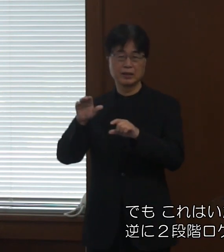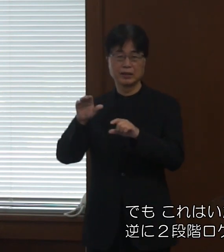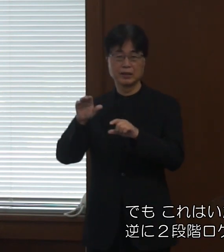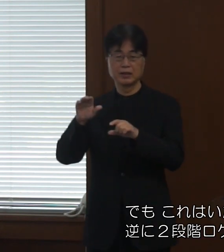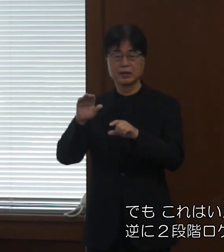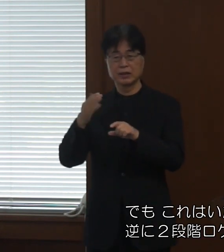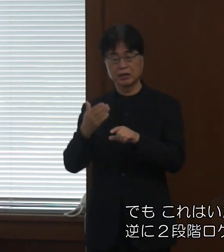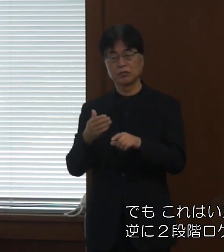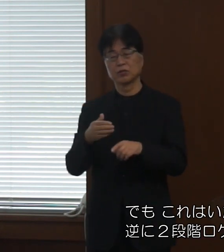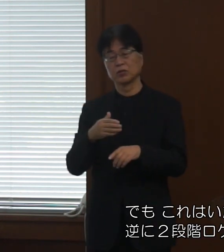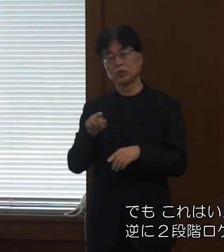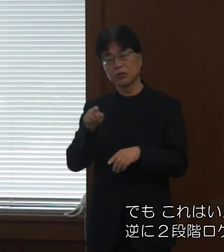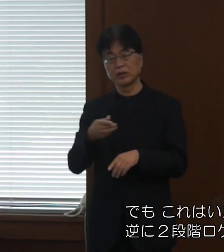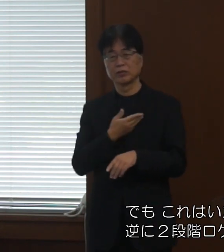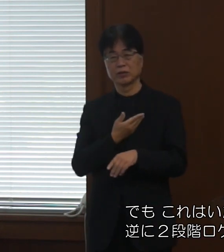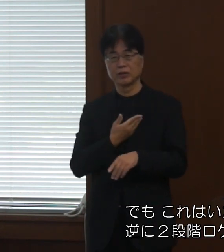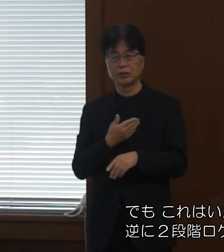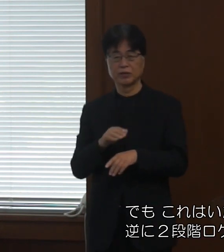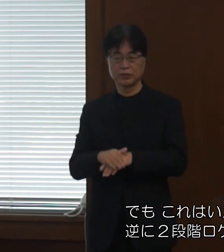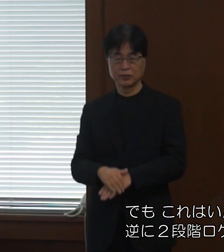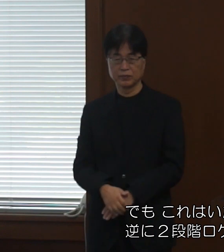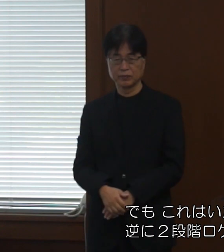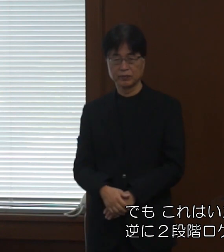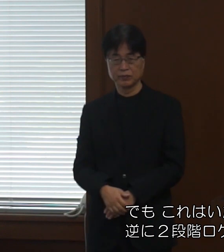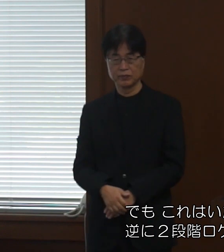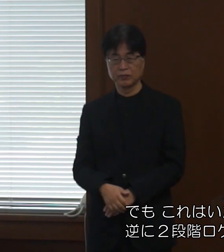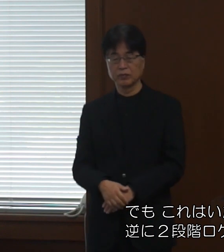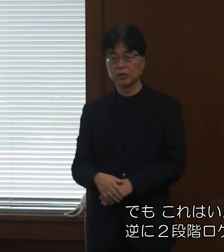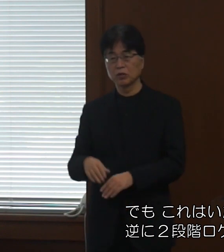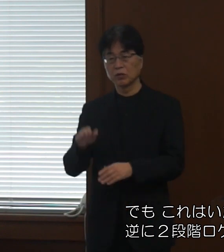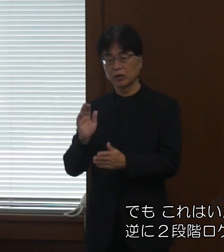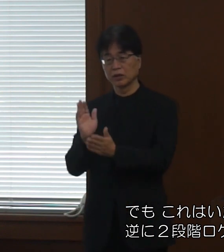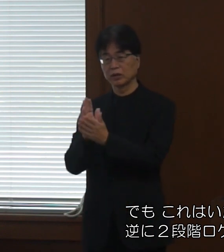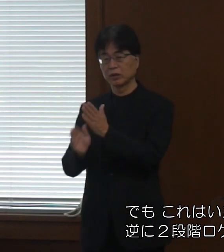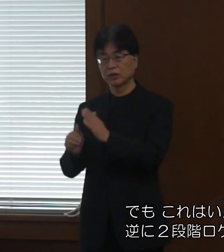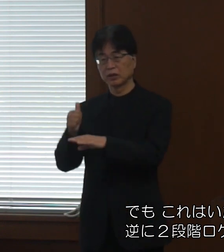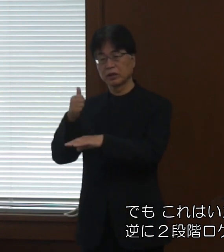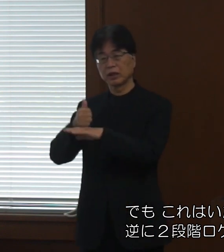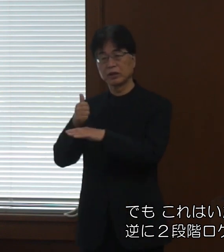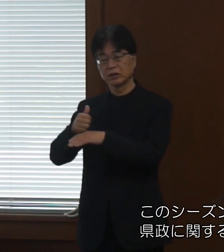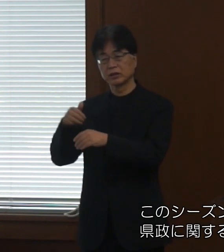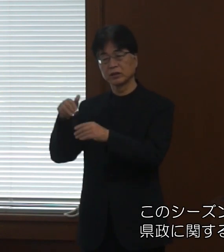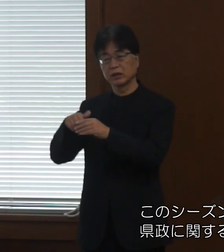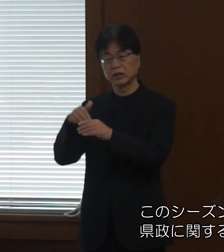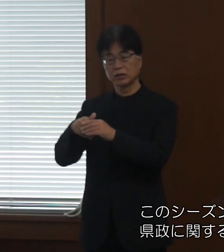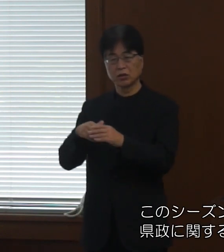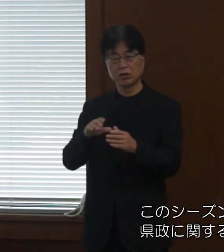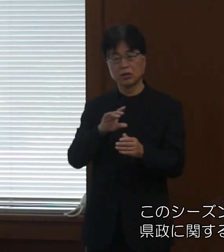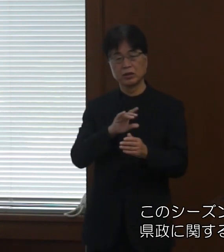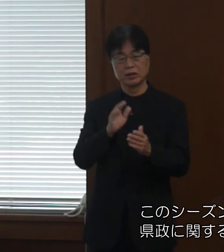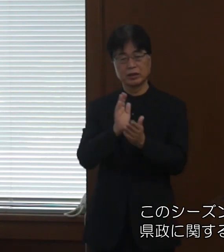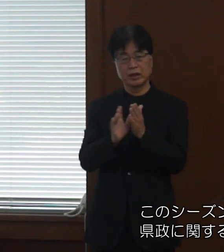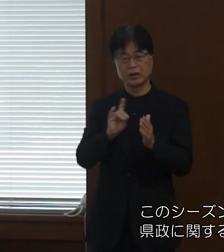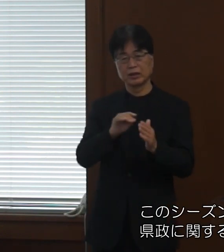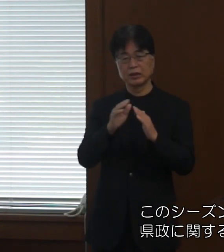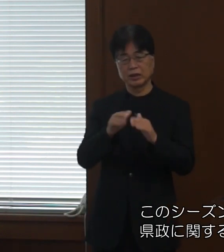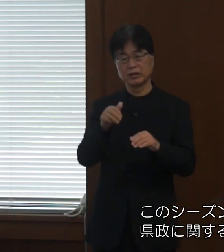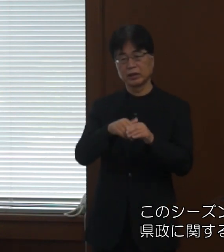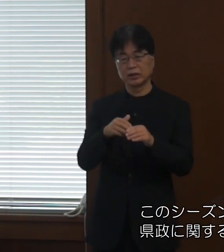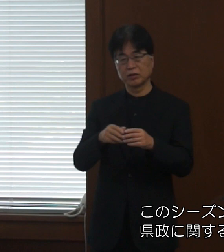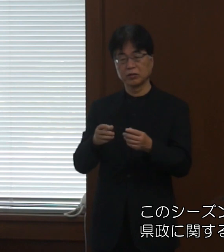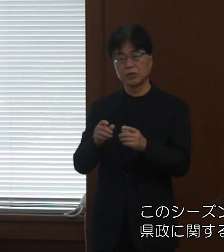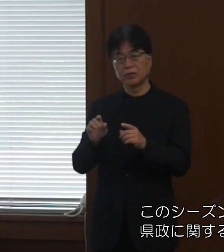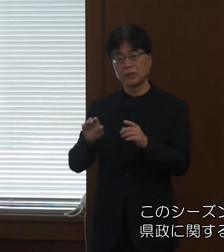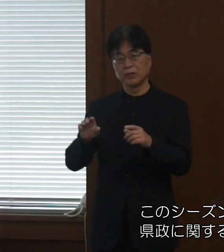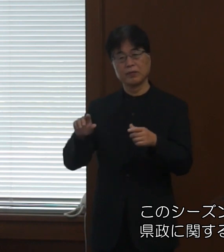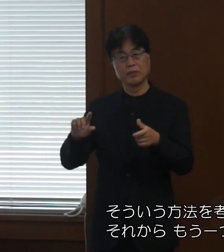でも致し方ないので逆にこの2段階ロケットになっているのでこのシーズンになりますと県政